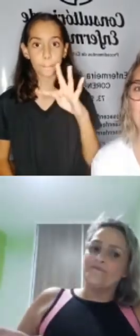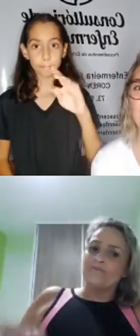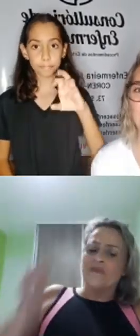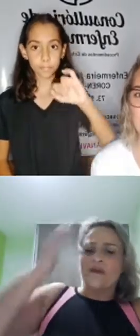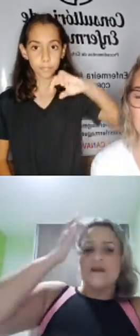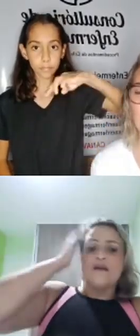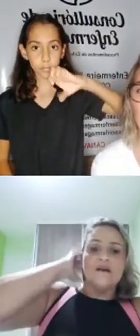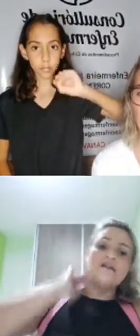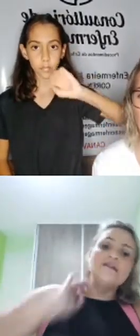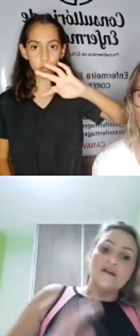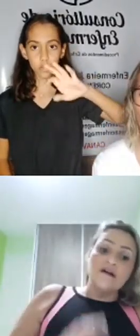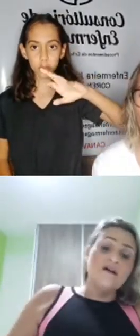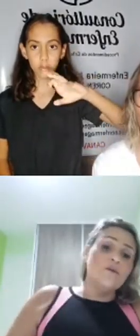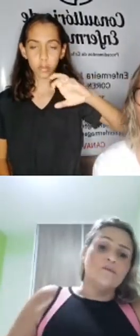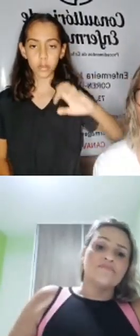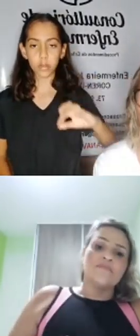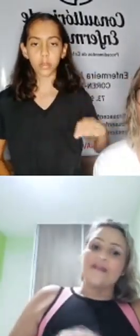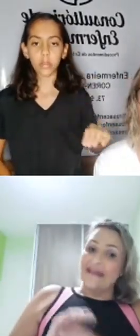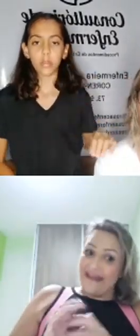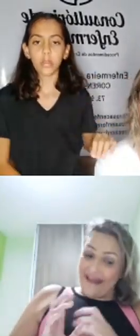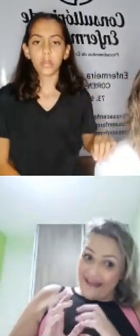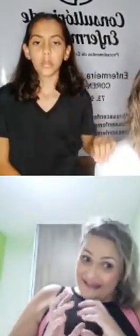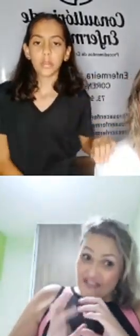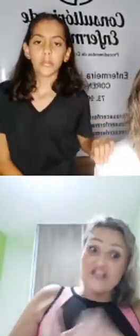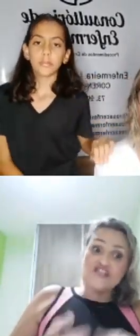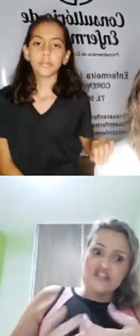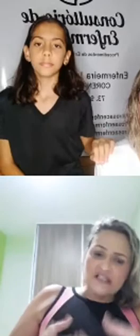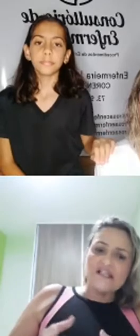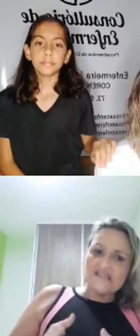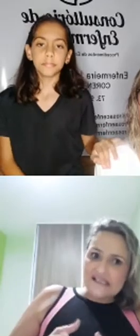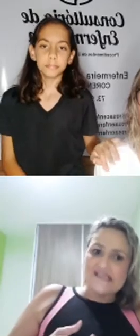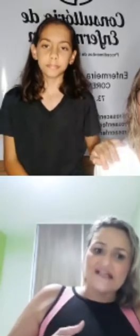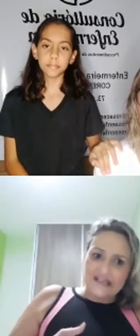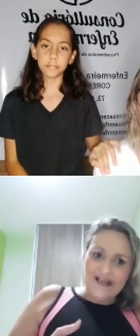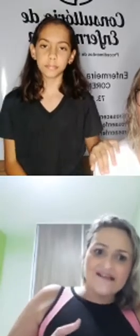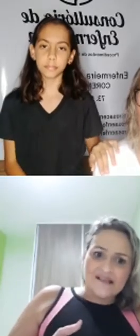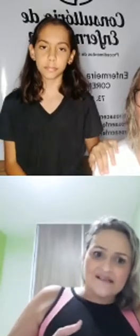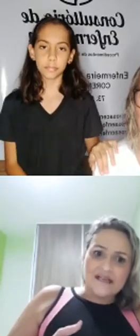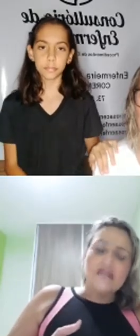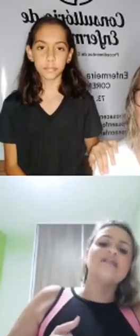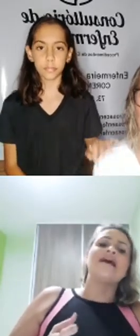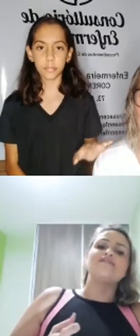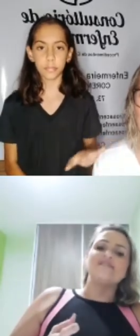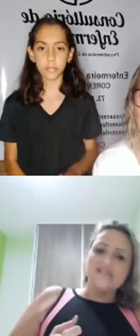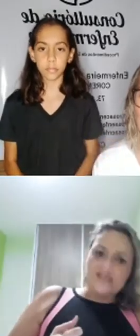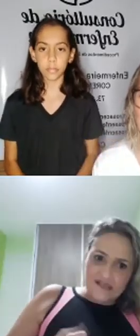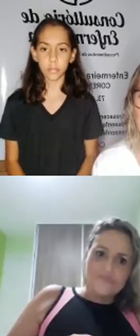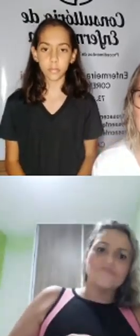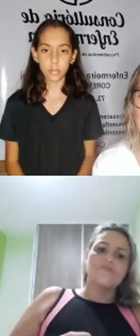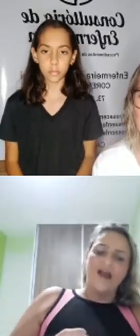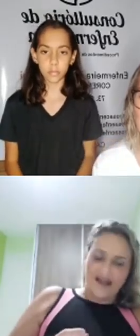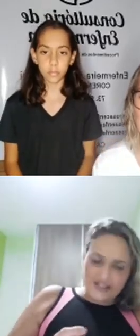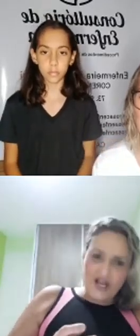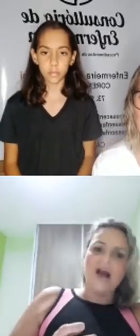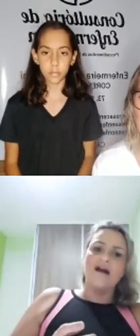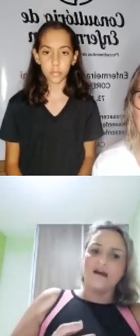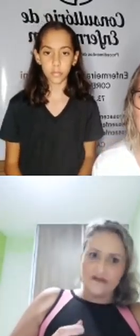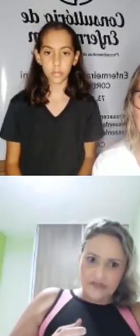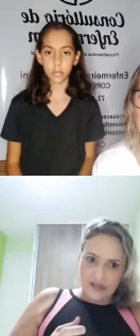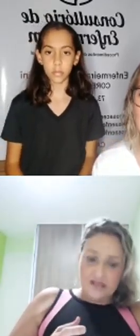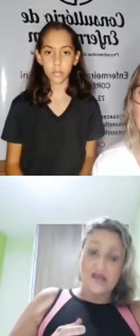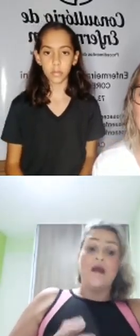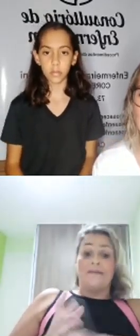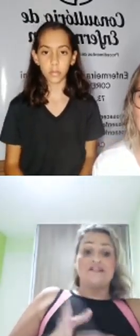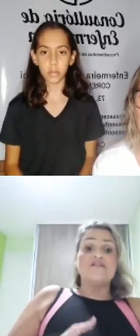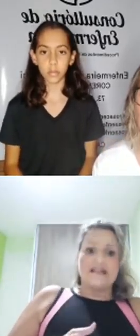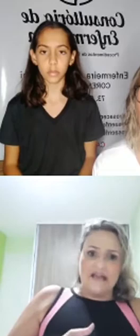chegar. Então, diante de tantas incertezas, deve-se sim adiar a